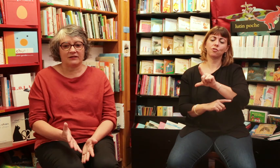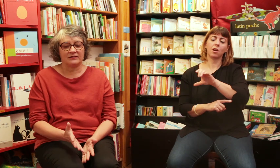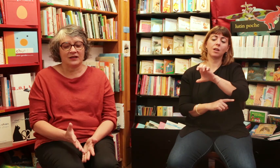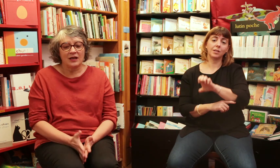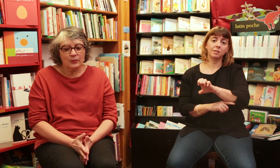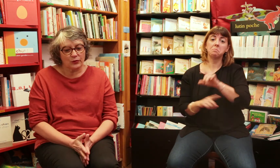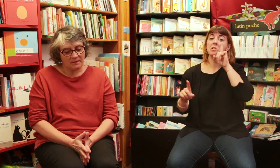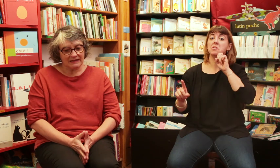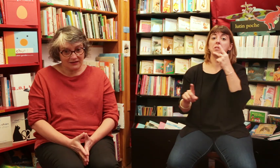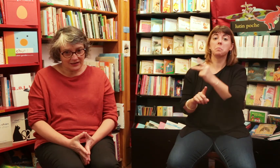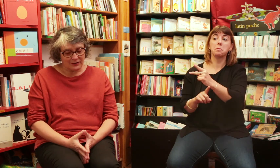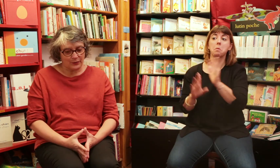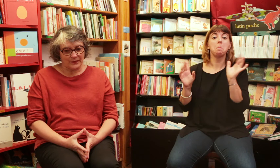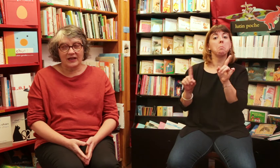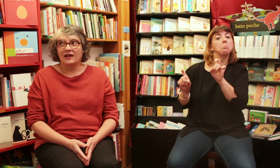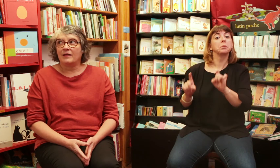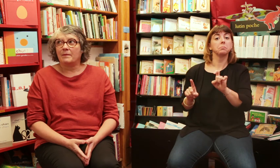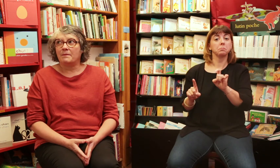fin, pour mettre